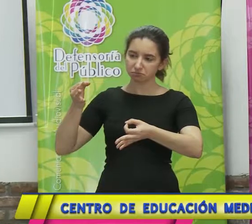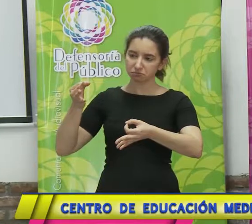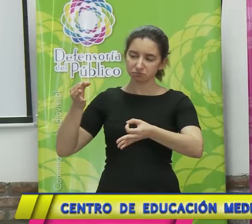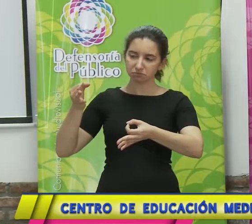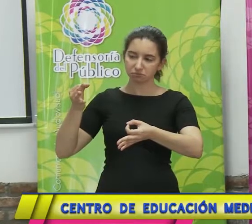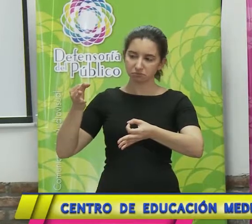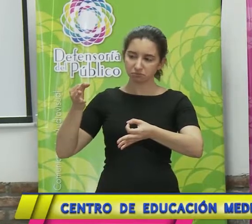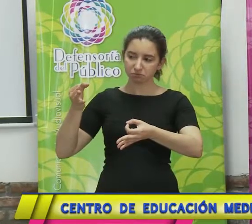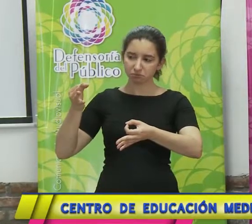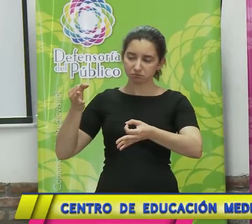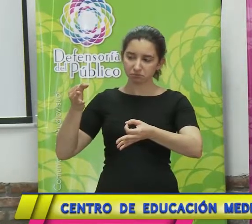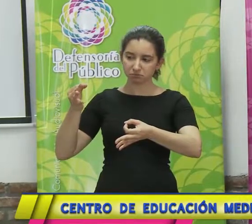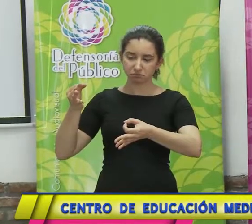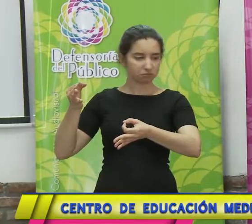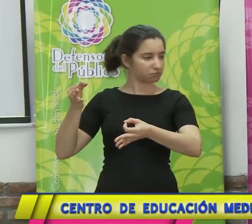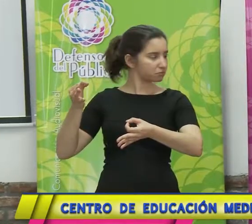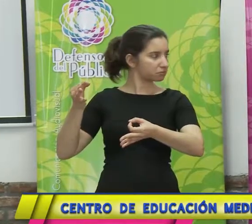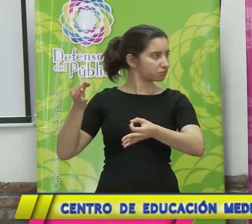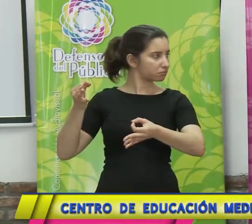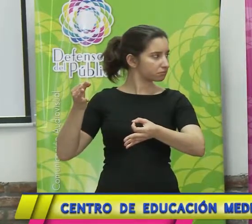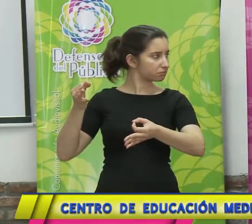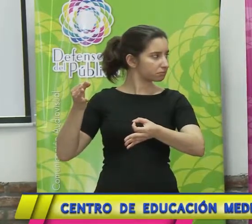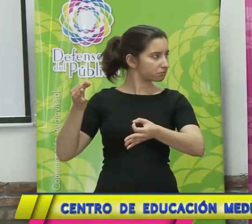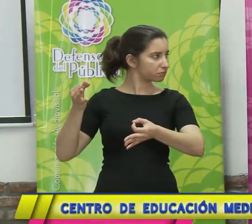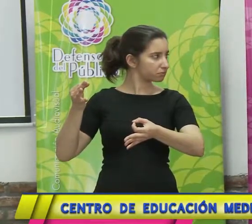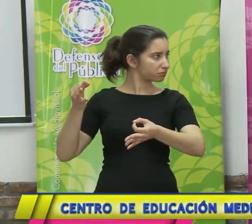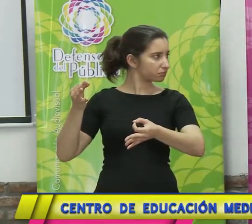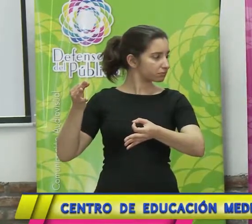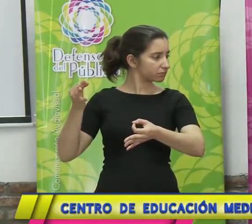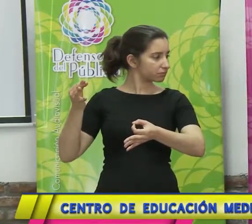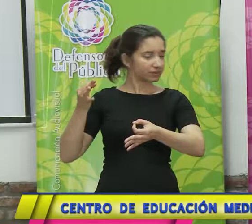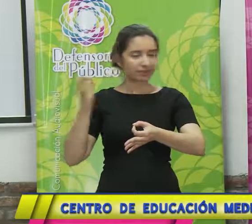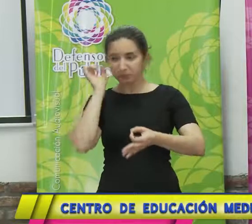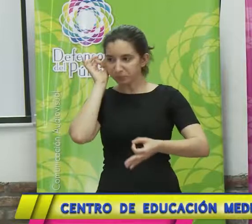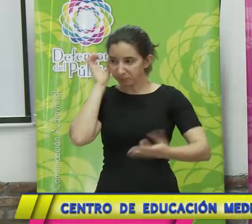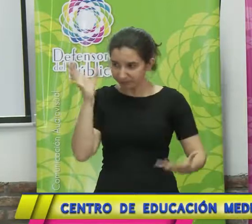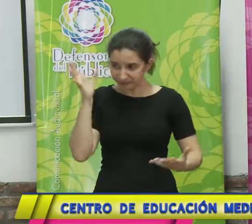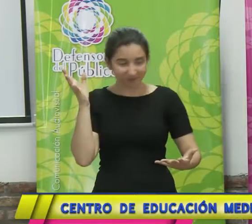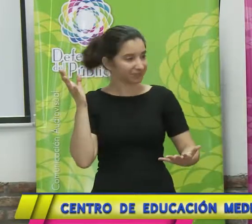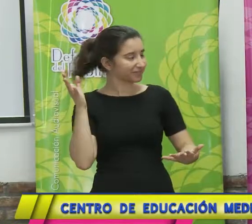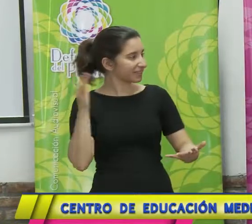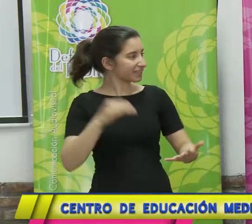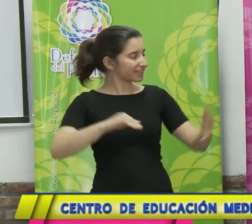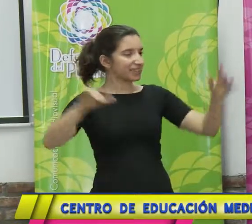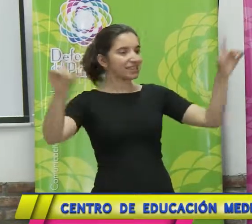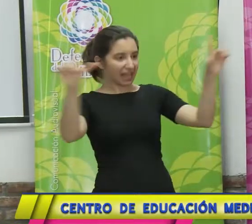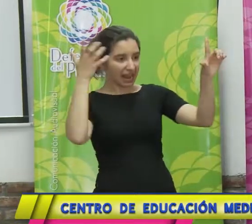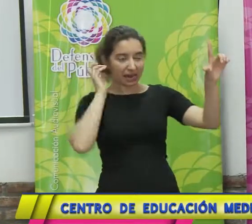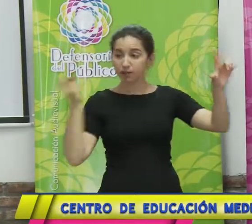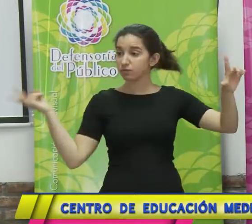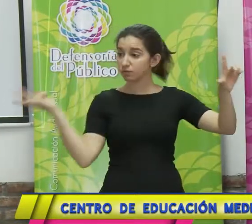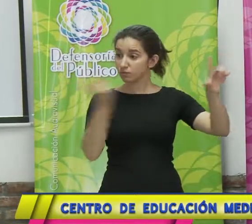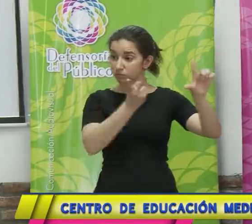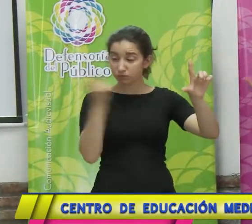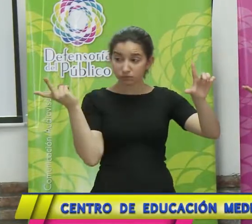agregarle porque como que no en los Ay perdón en los medios de comunicación no siempre